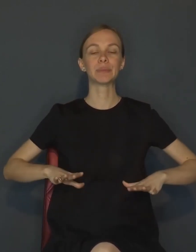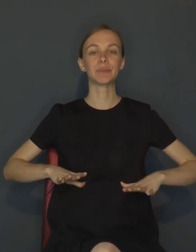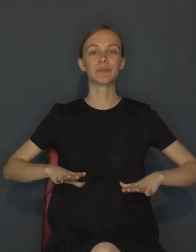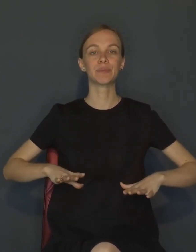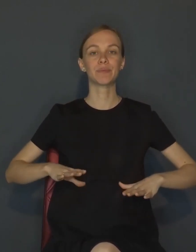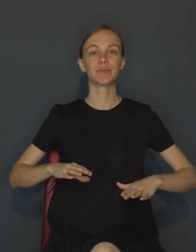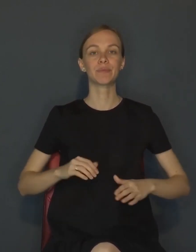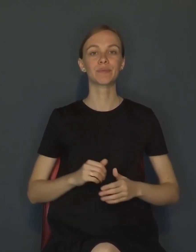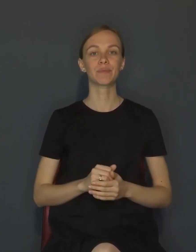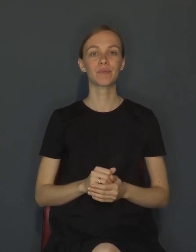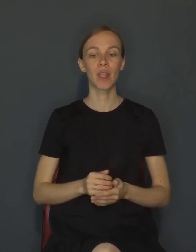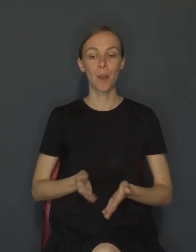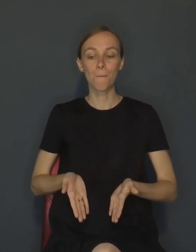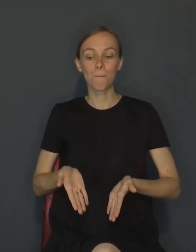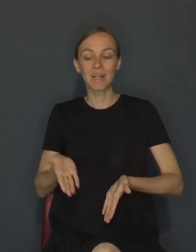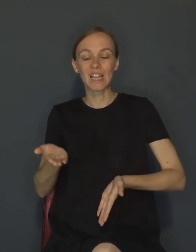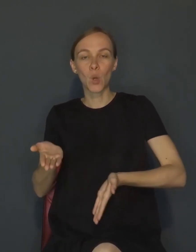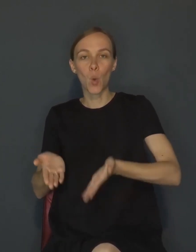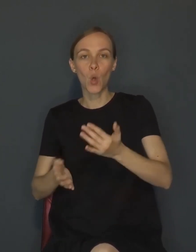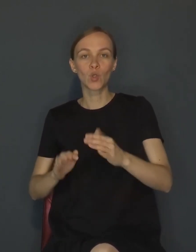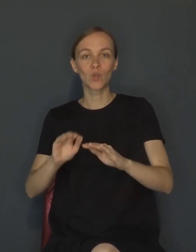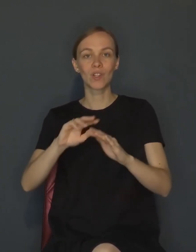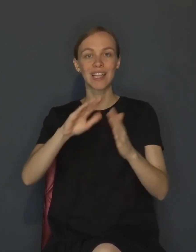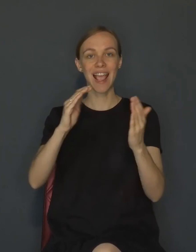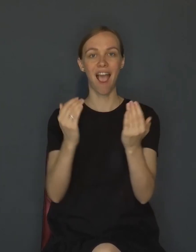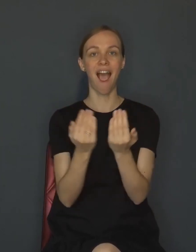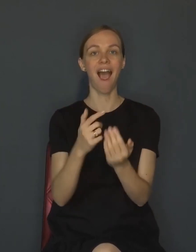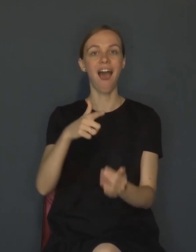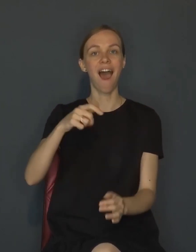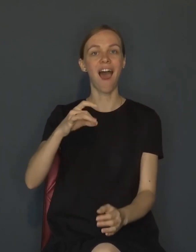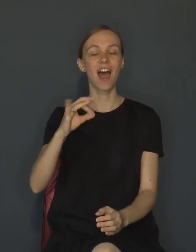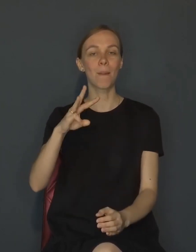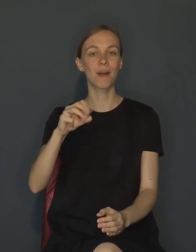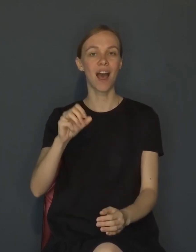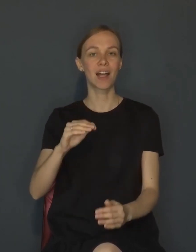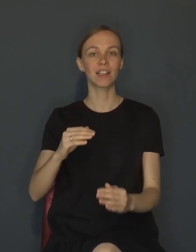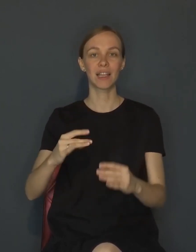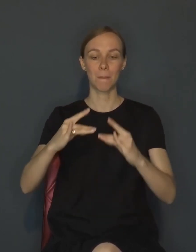підкочували до бійниць гармати, підіймали мости.